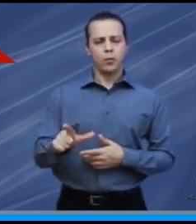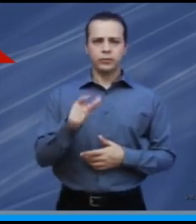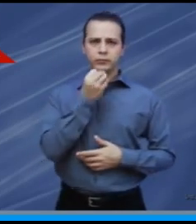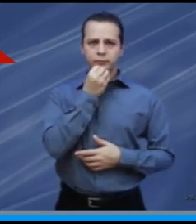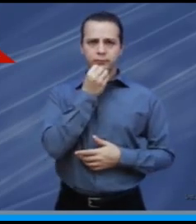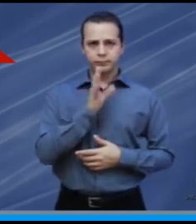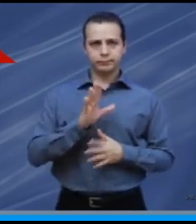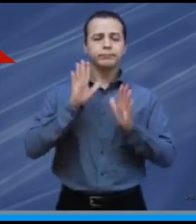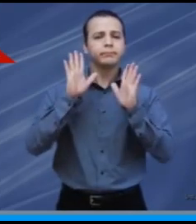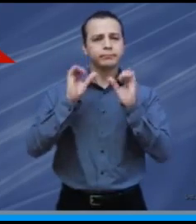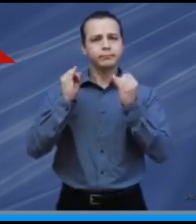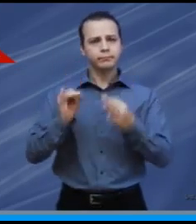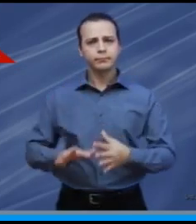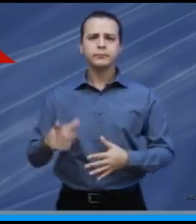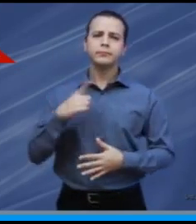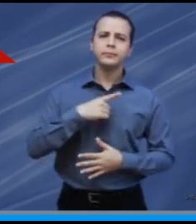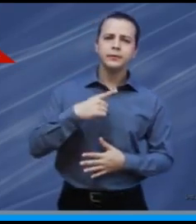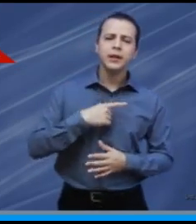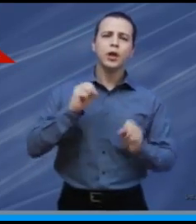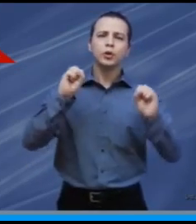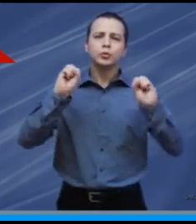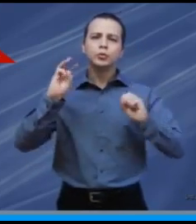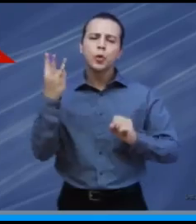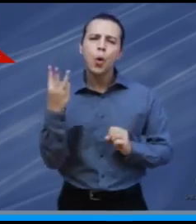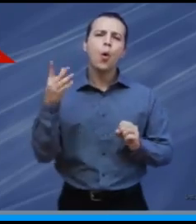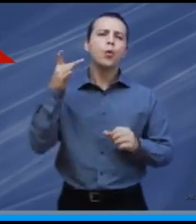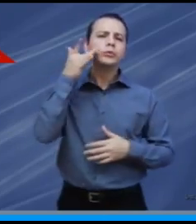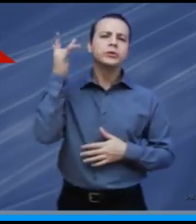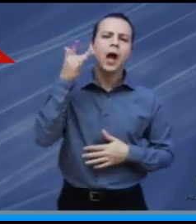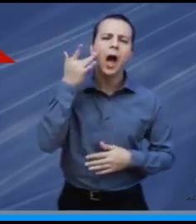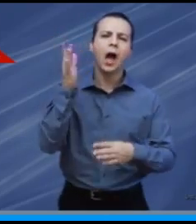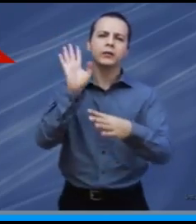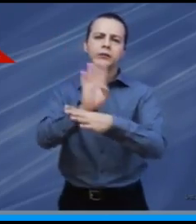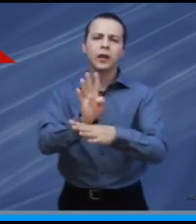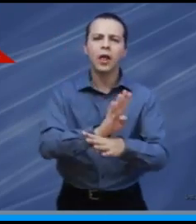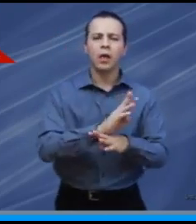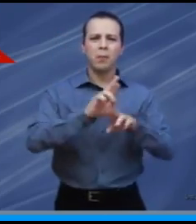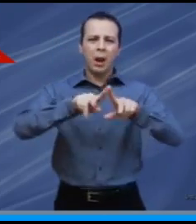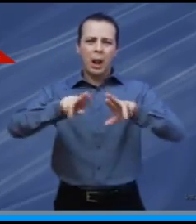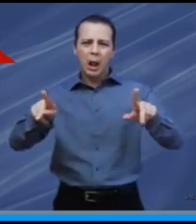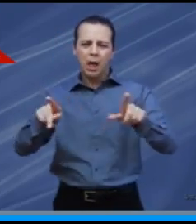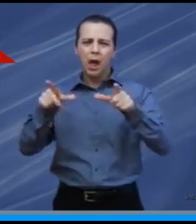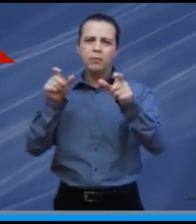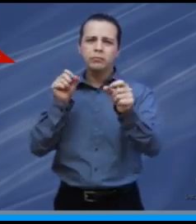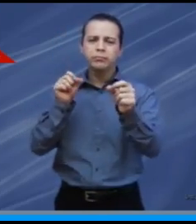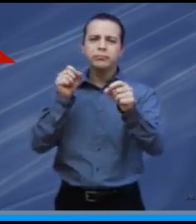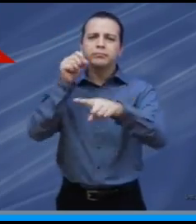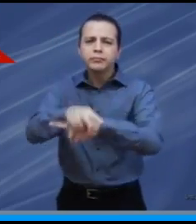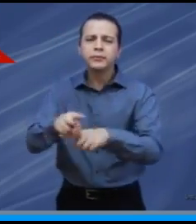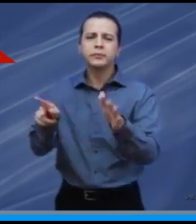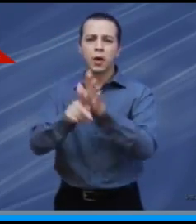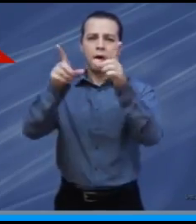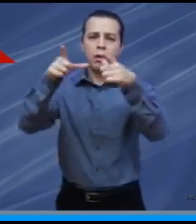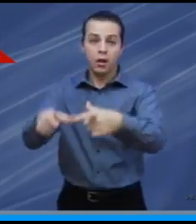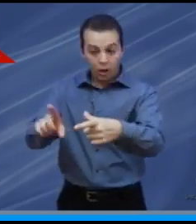Daí você tem casas de show, teatros, cinemas, locais específicos para a pessoa com